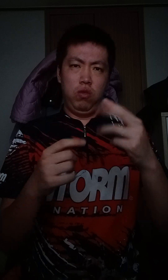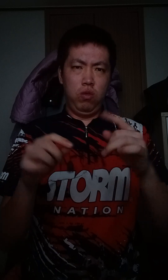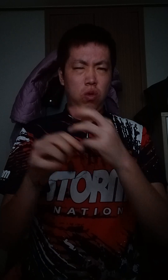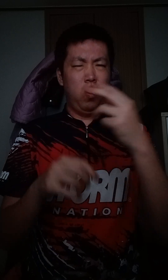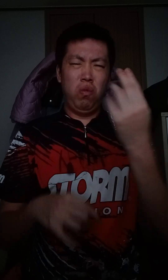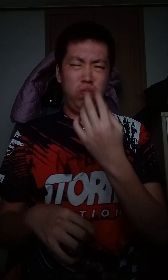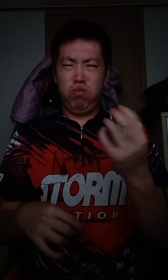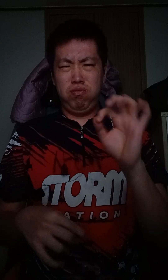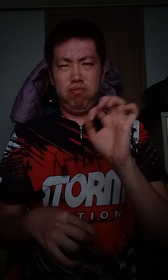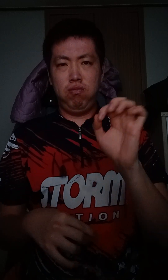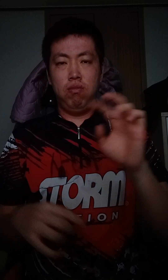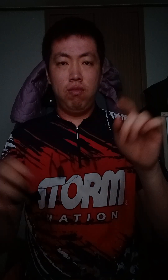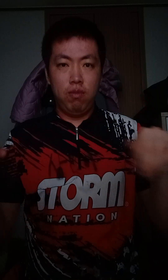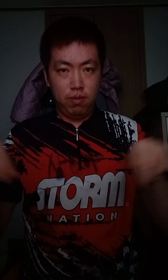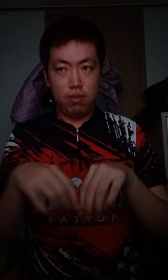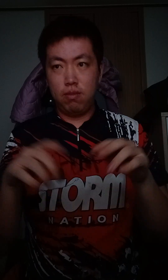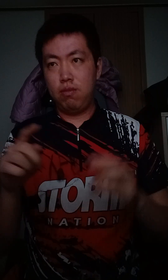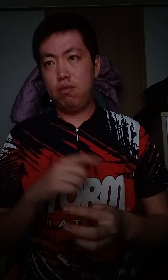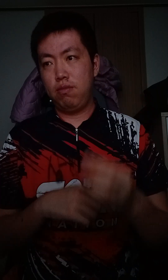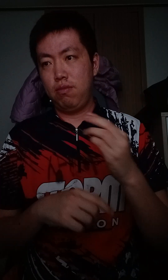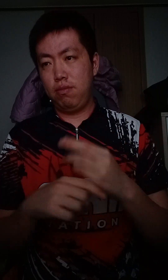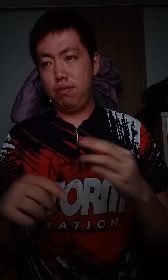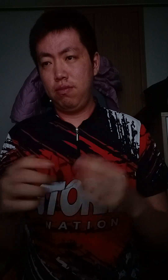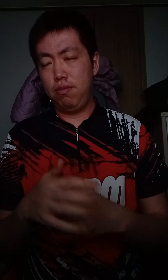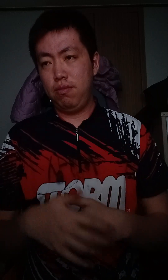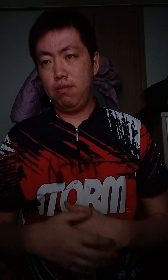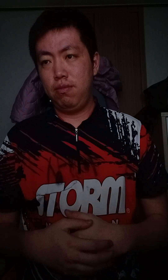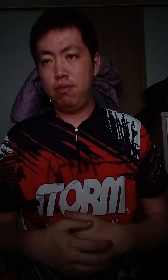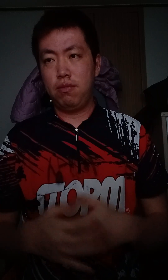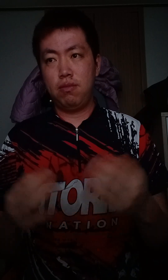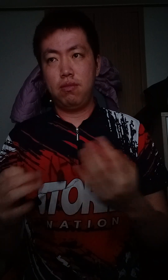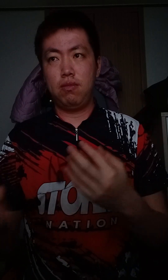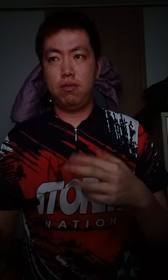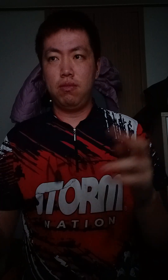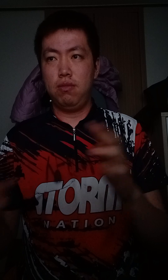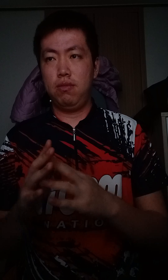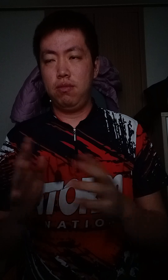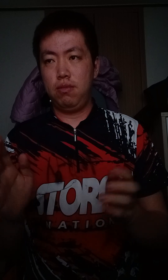상태에서 운전하다 사고를 낸 것으로 보고 정확한 사고 경위를 조사하고 있습니다.